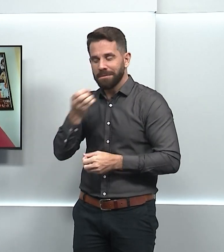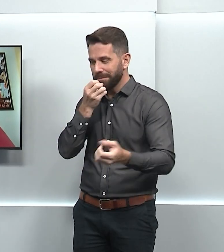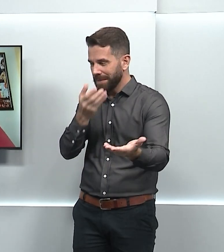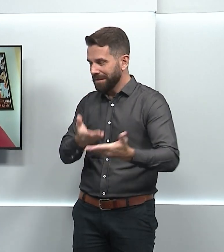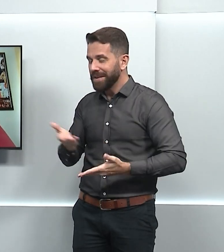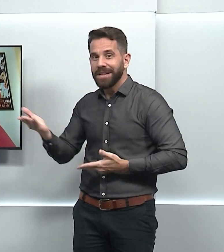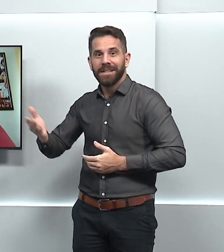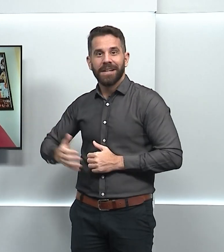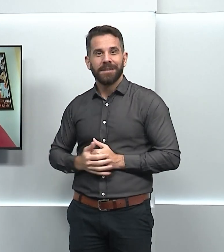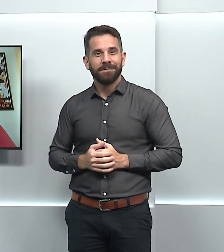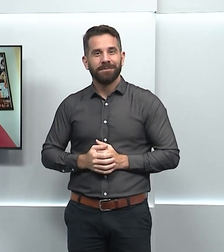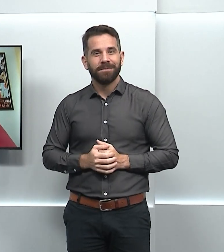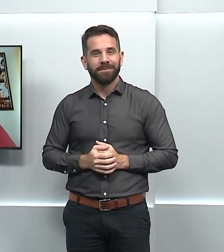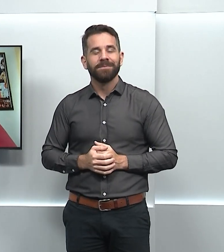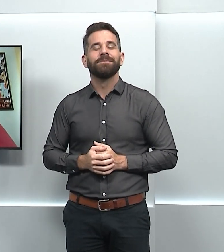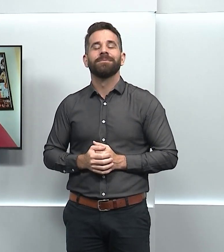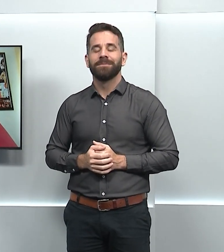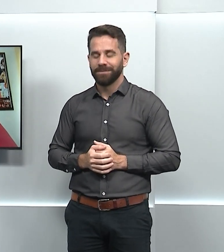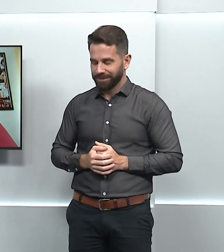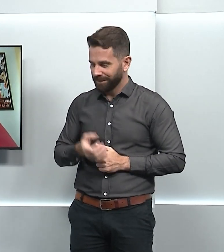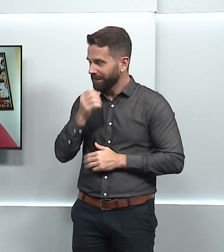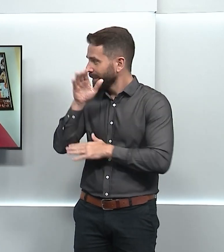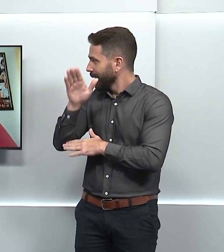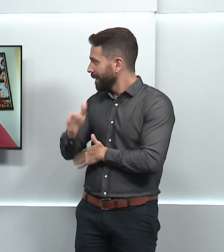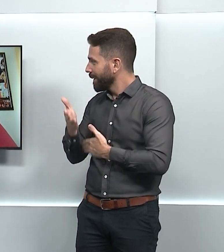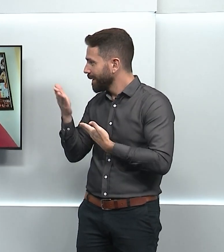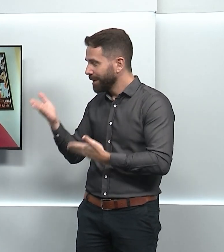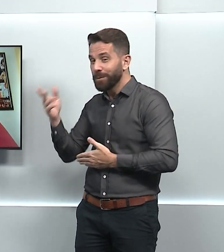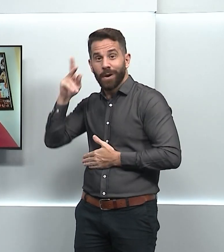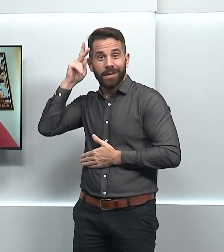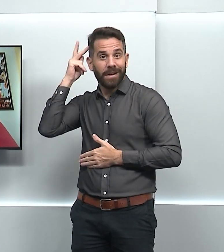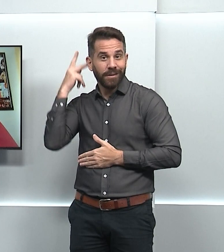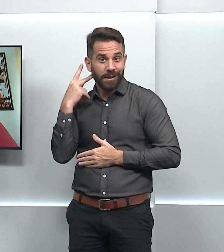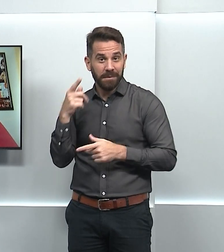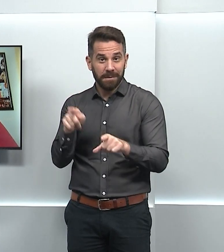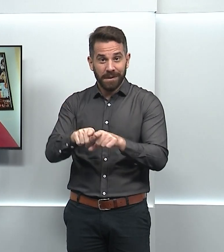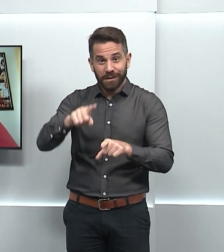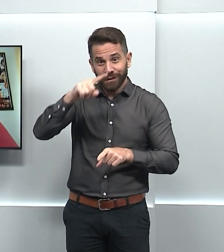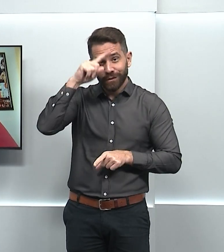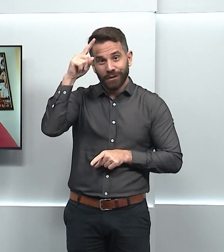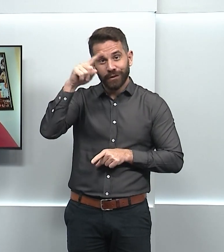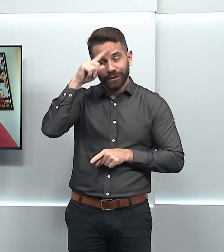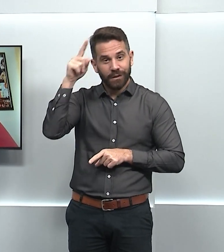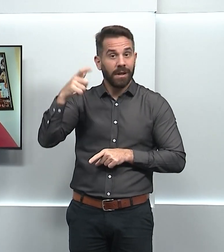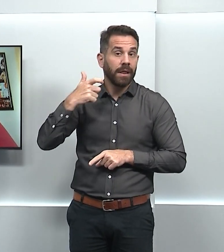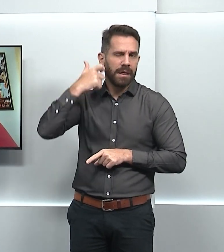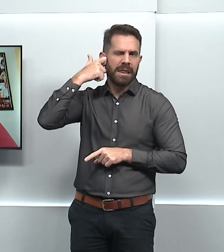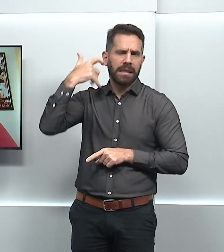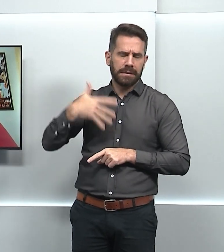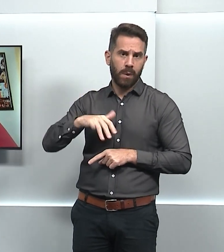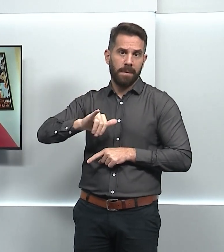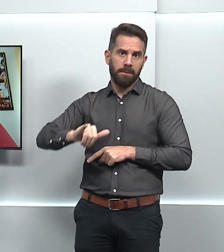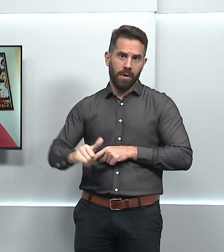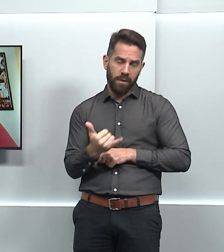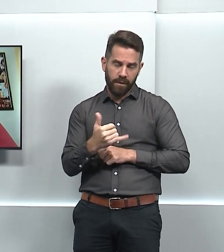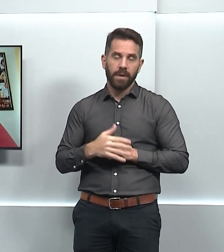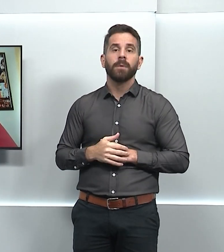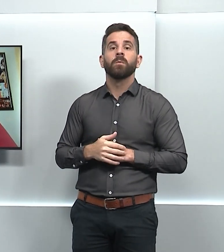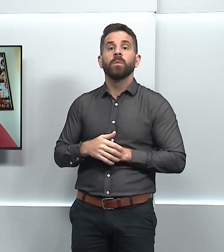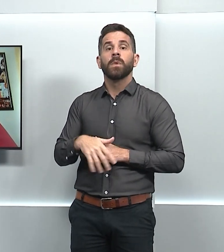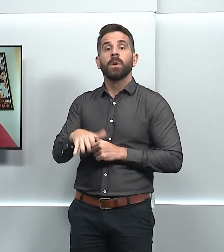Conexões. Boa tarde, Camila. Boa tarde, Diego. Fazendo a minha descrição, né? Sou uma